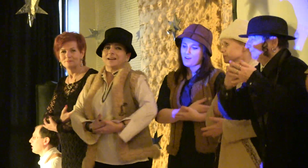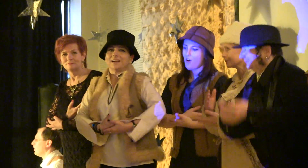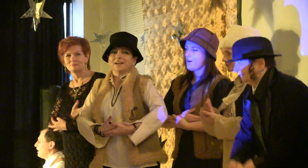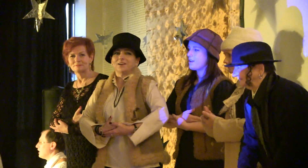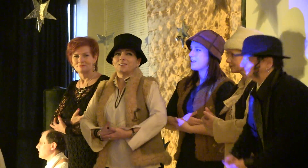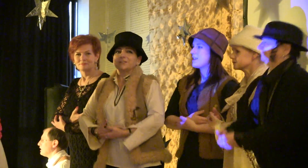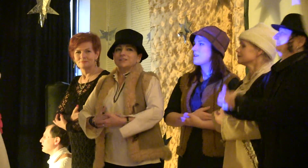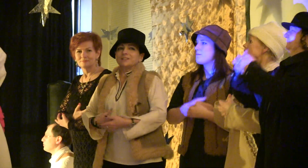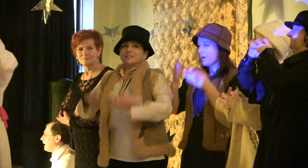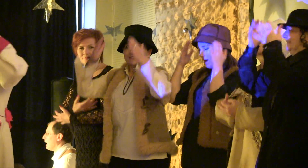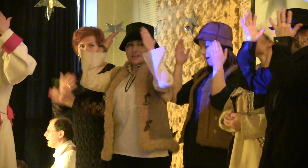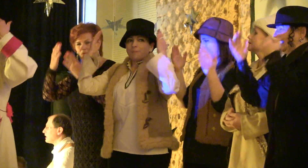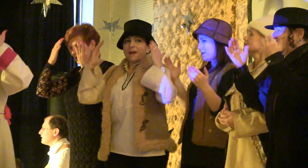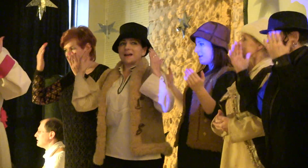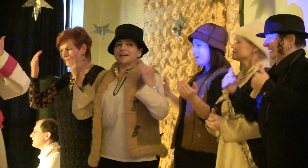Maryjego i